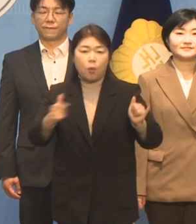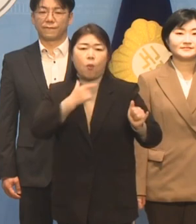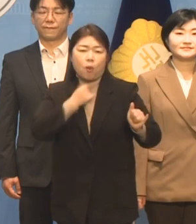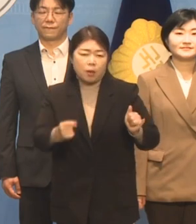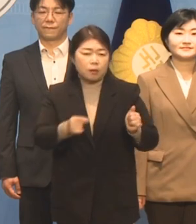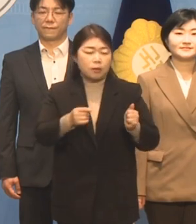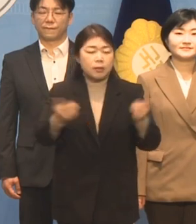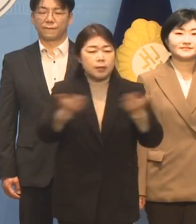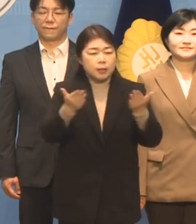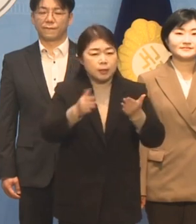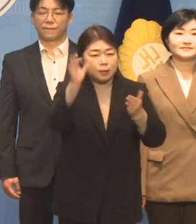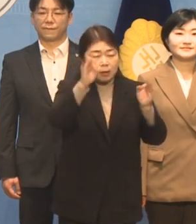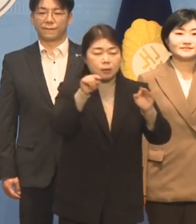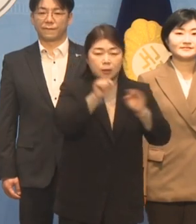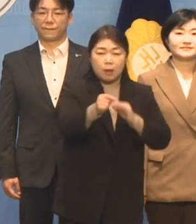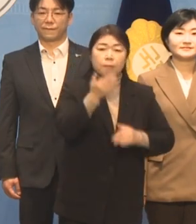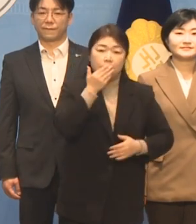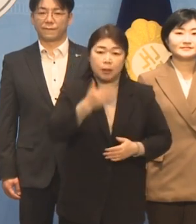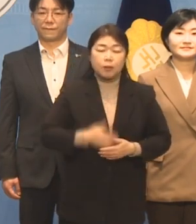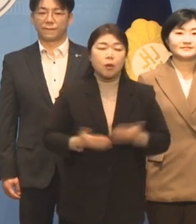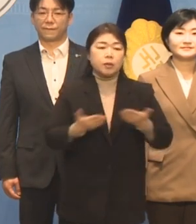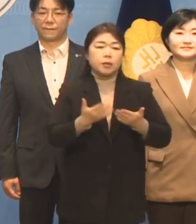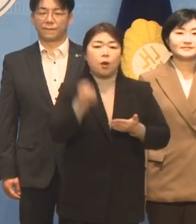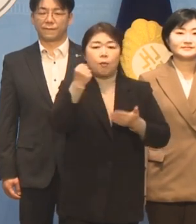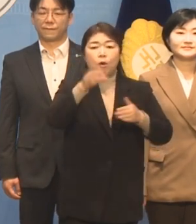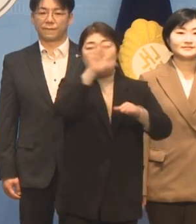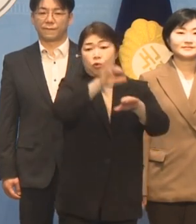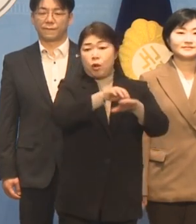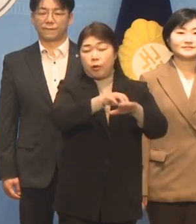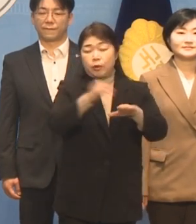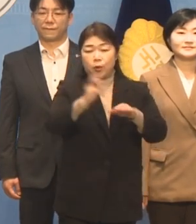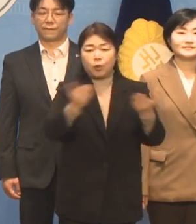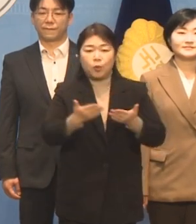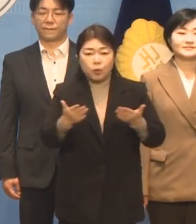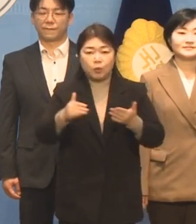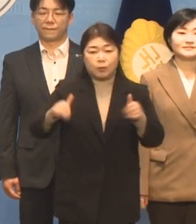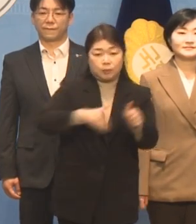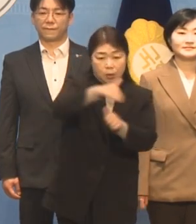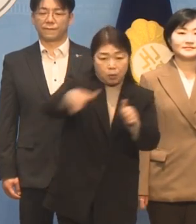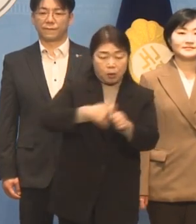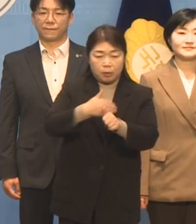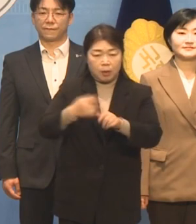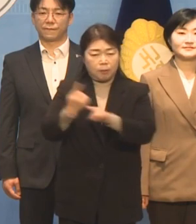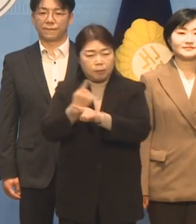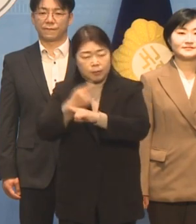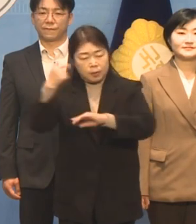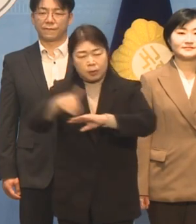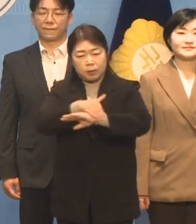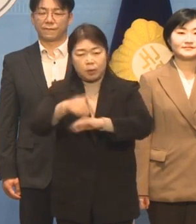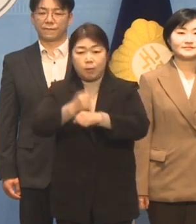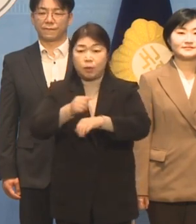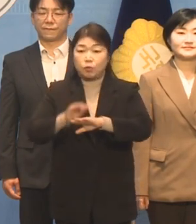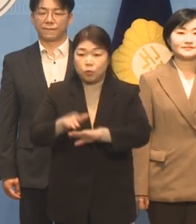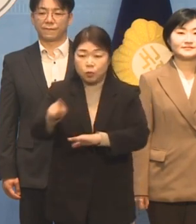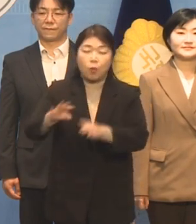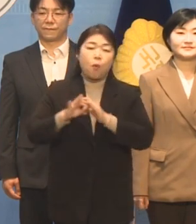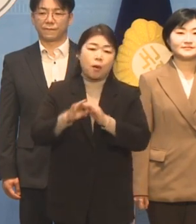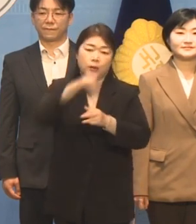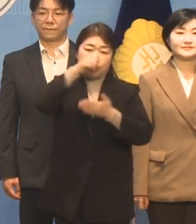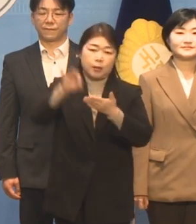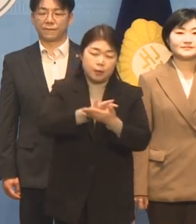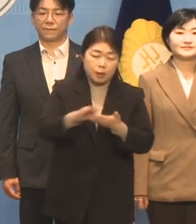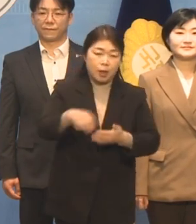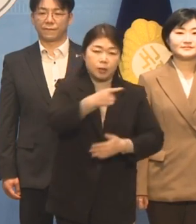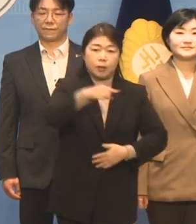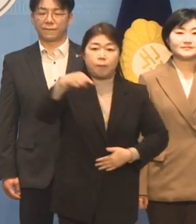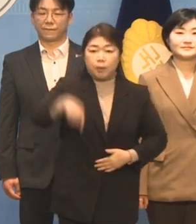분야에 진출하도록 직업훈련 등 적극적 노동시장 정책을 실시하고 그 관련 예산을 GDP